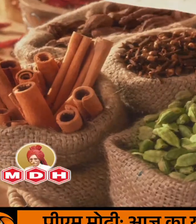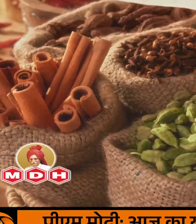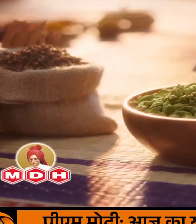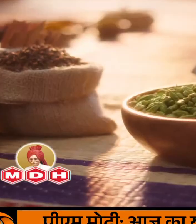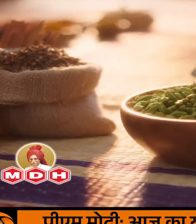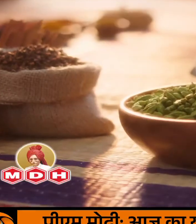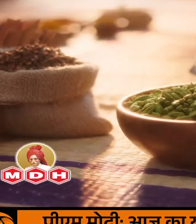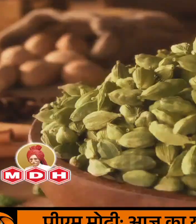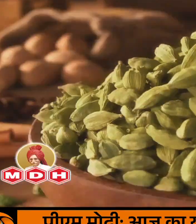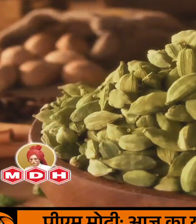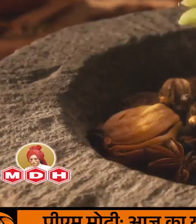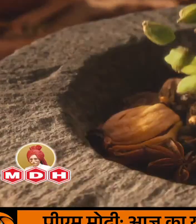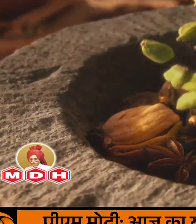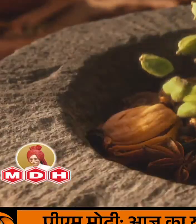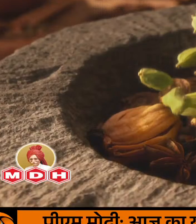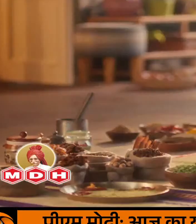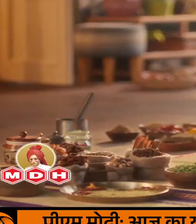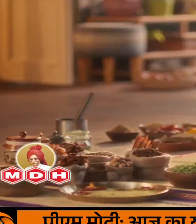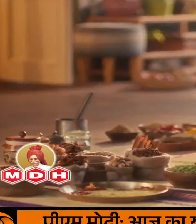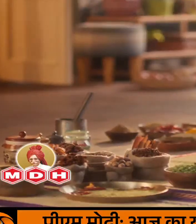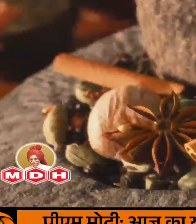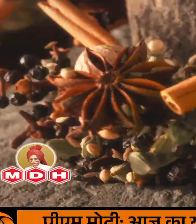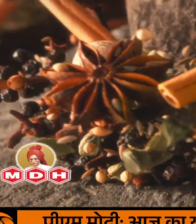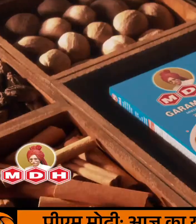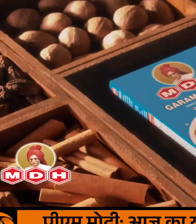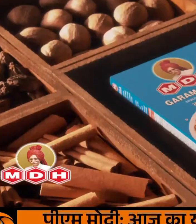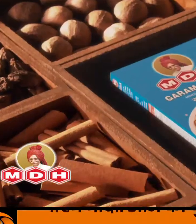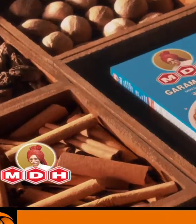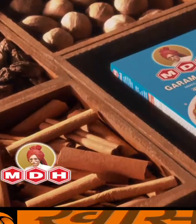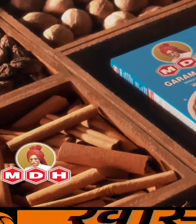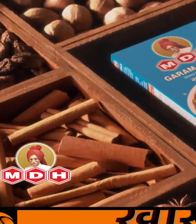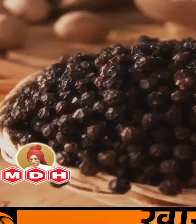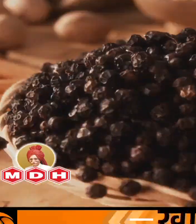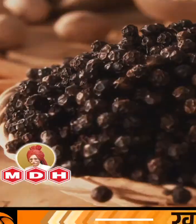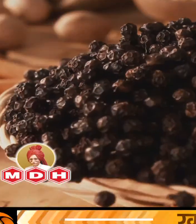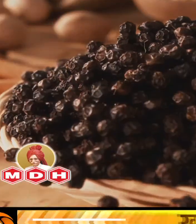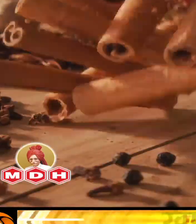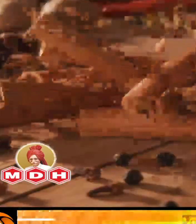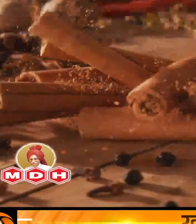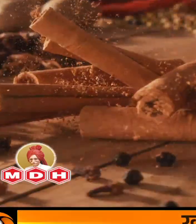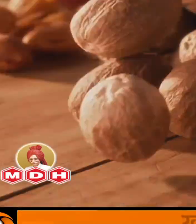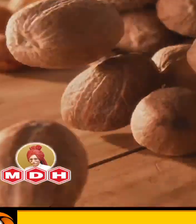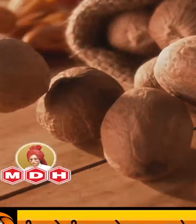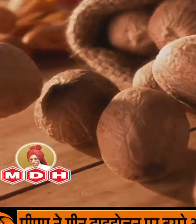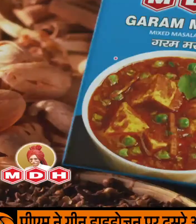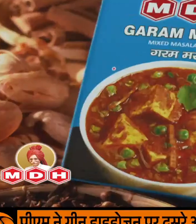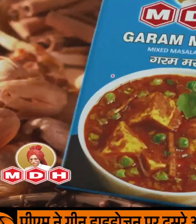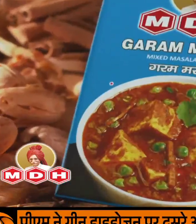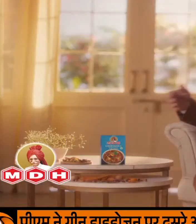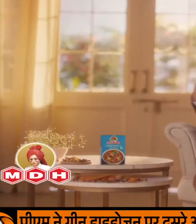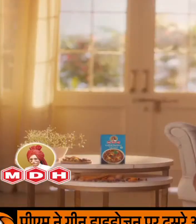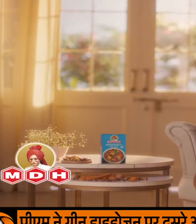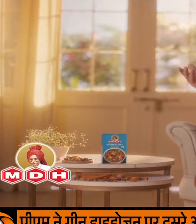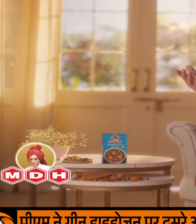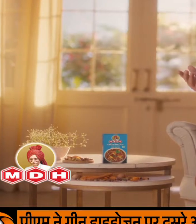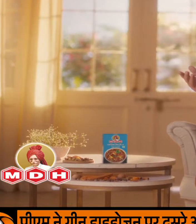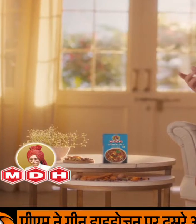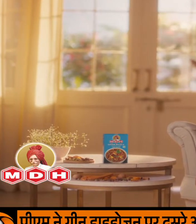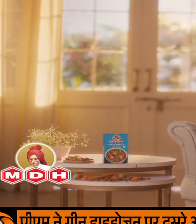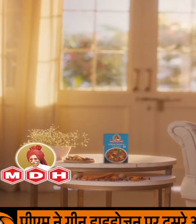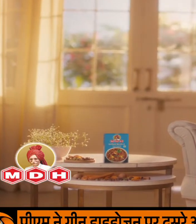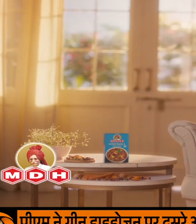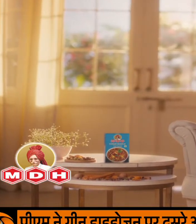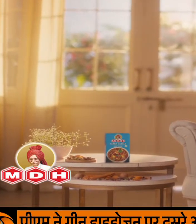दादी के हाथों का जादू और खुशबू से महकता घर। MDH गरम मसाला, असली मसालों से भरा हूँ मैं, क्योंकि हर रिश्ता